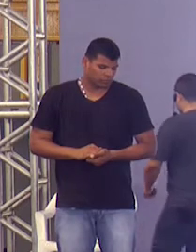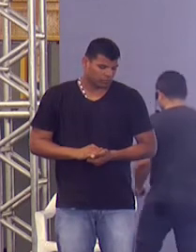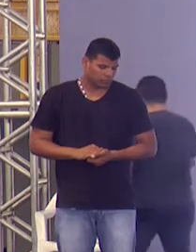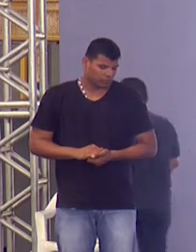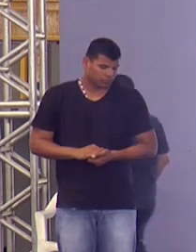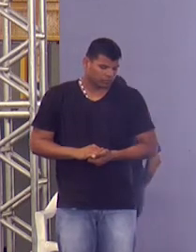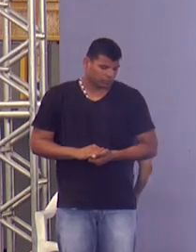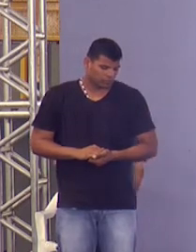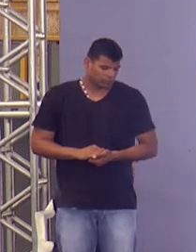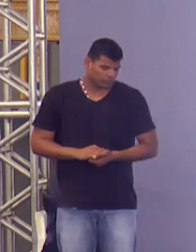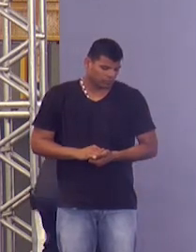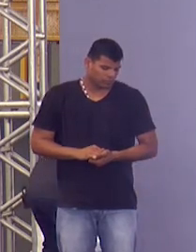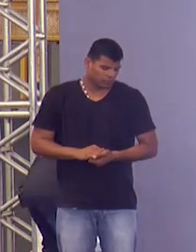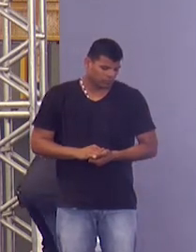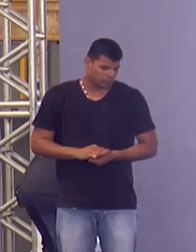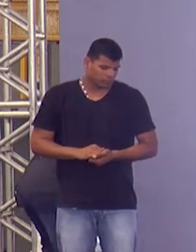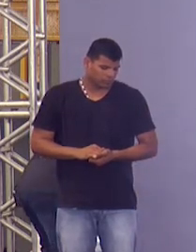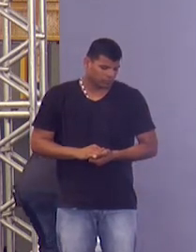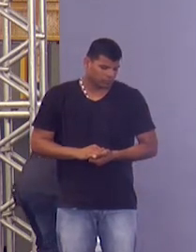Beber uma aguinha aqui.